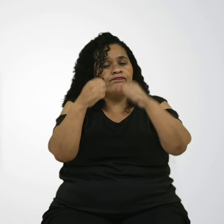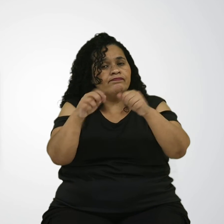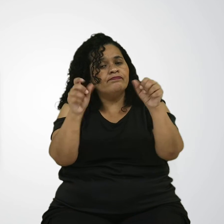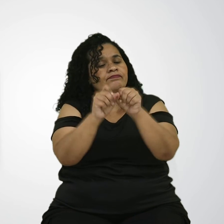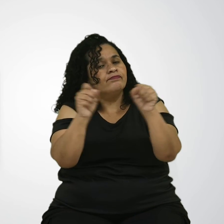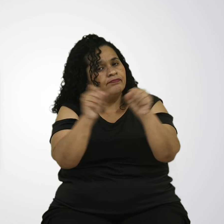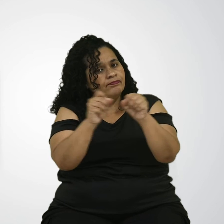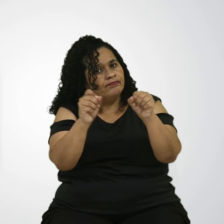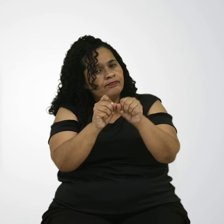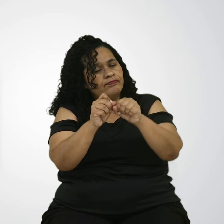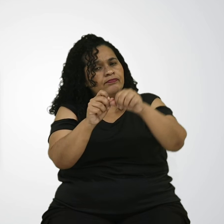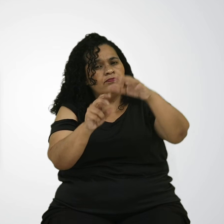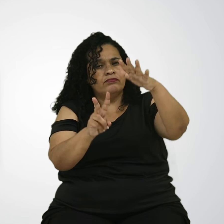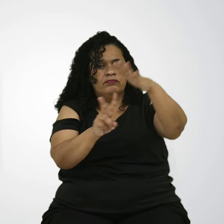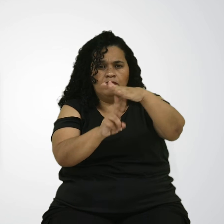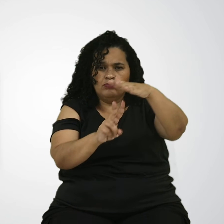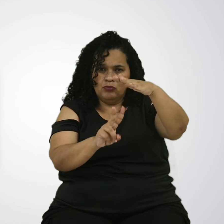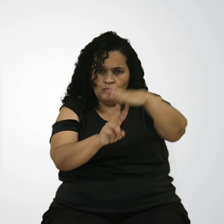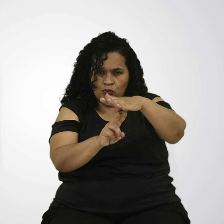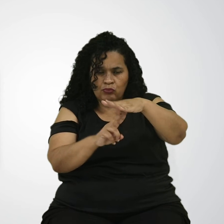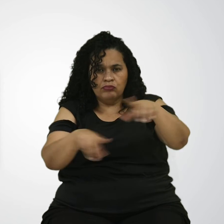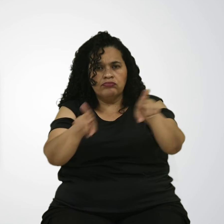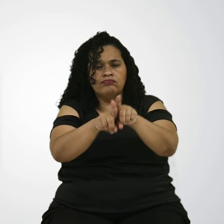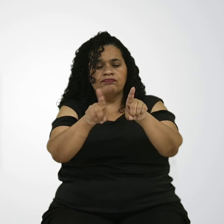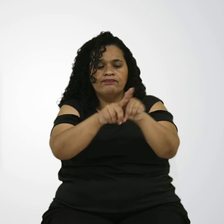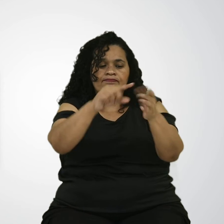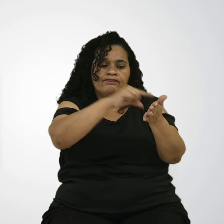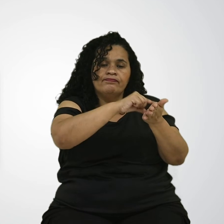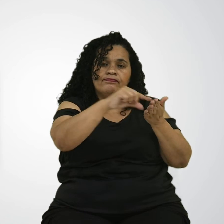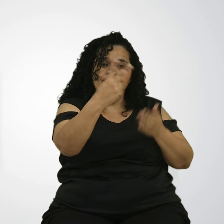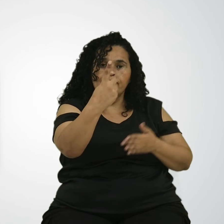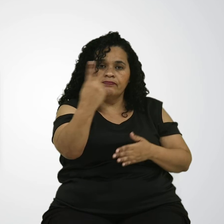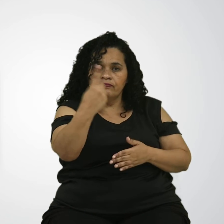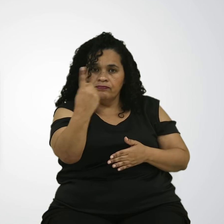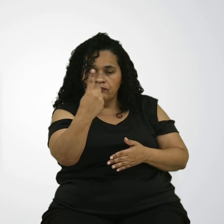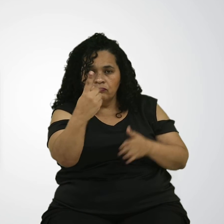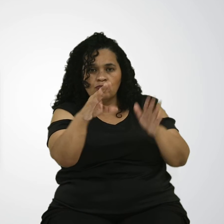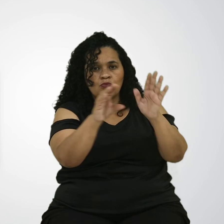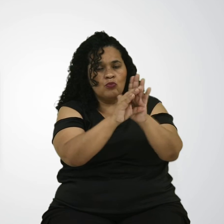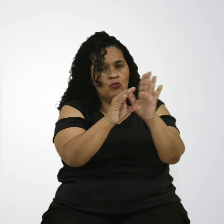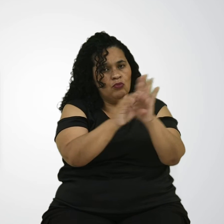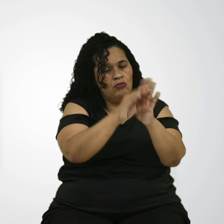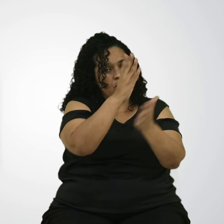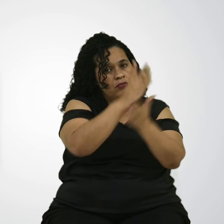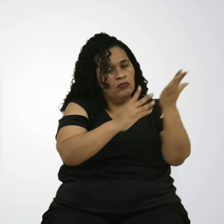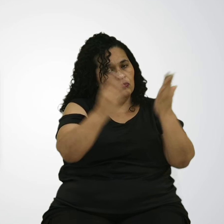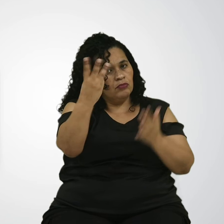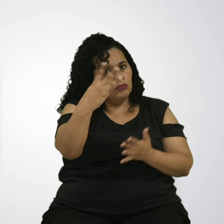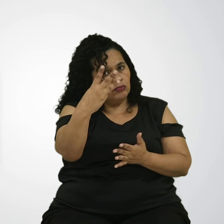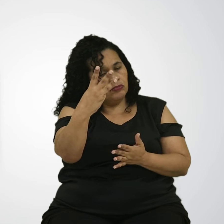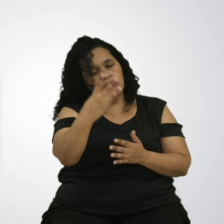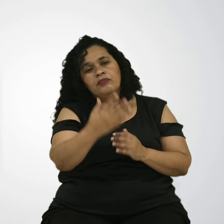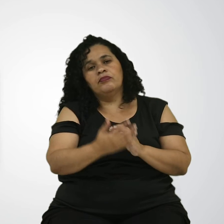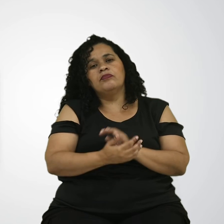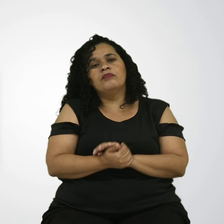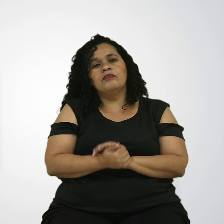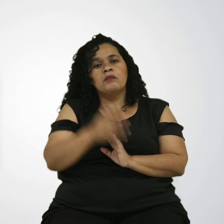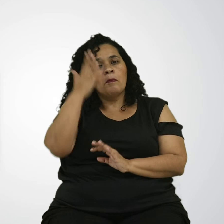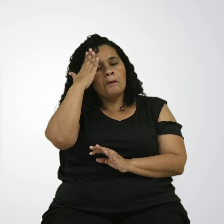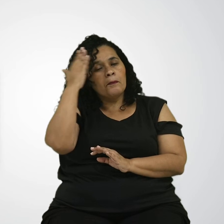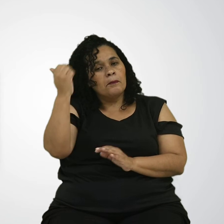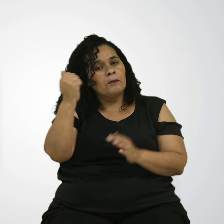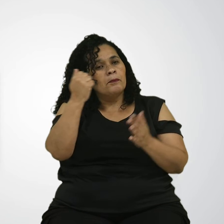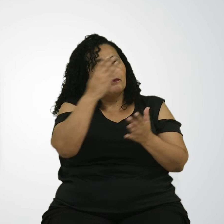comentário. Há também o versículo 21 do capítulo 3 de Colossenses, Efésios 6:4, Provérbios